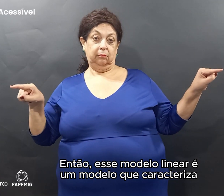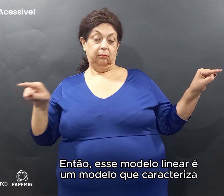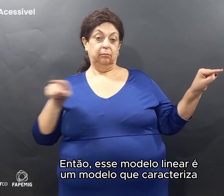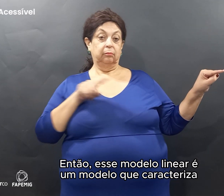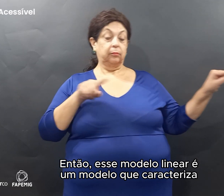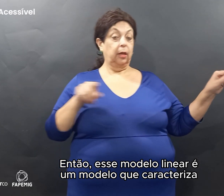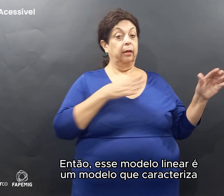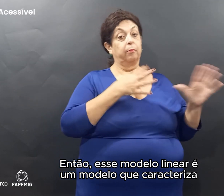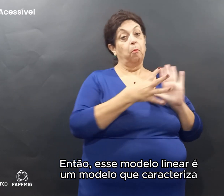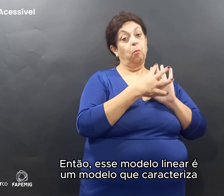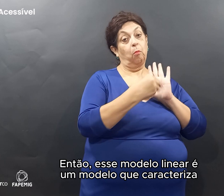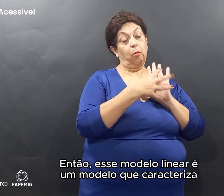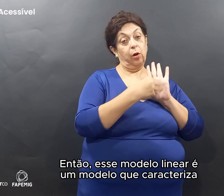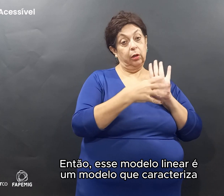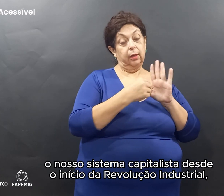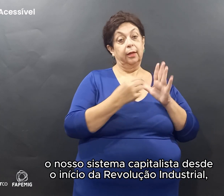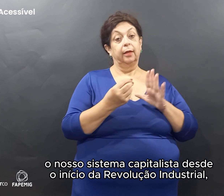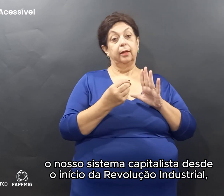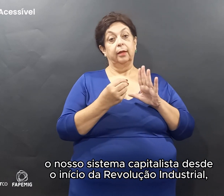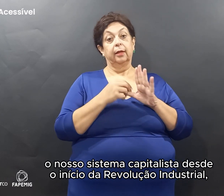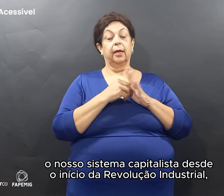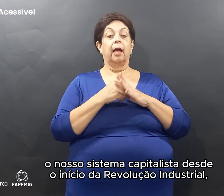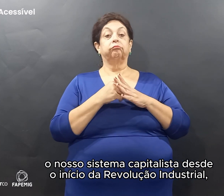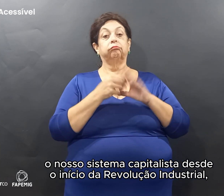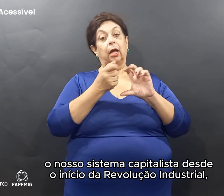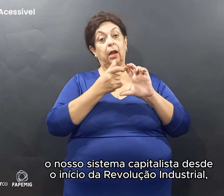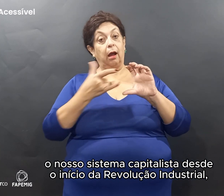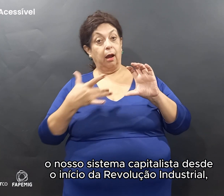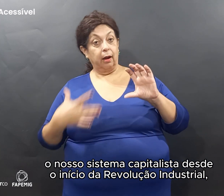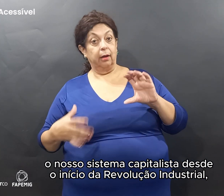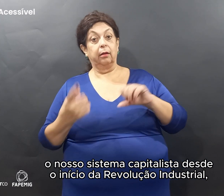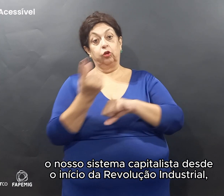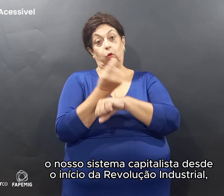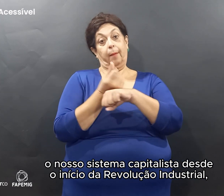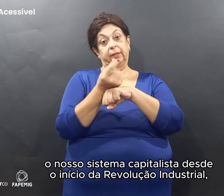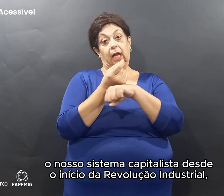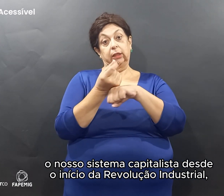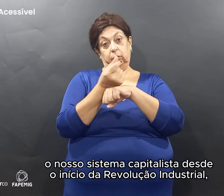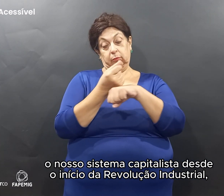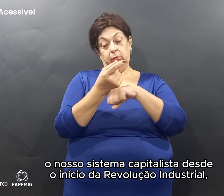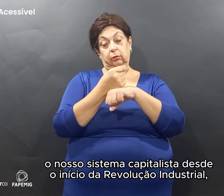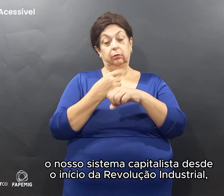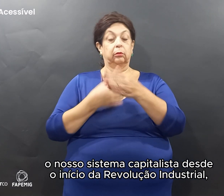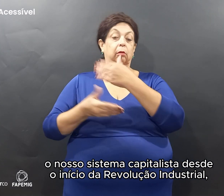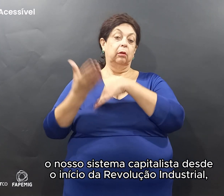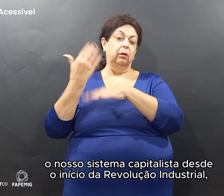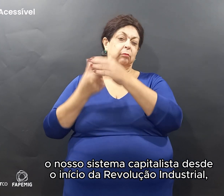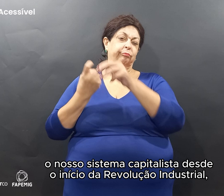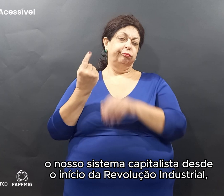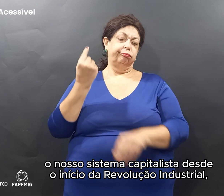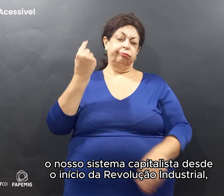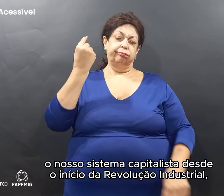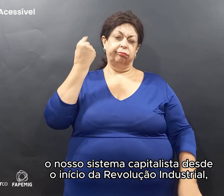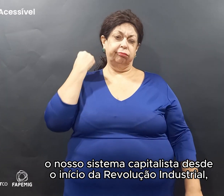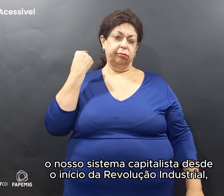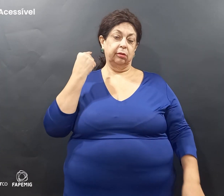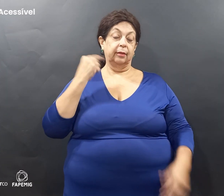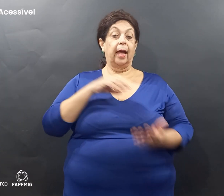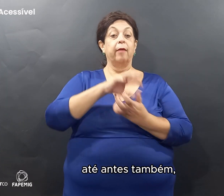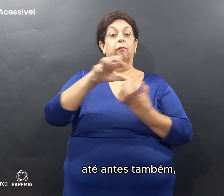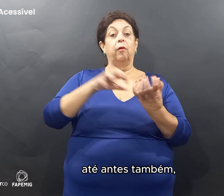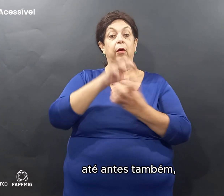modelo que caracteriza o nosso sistema, né, capitalista, desde o início lá da Revolução